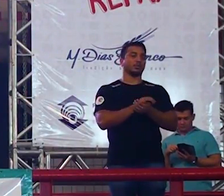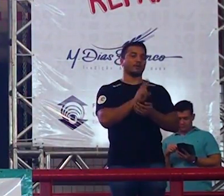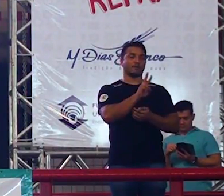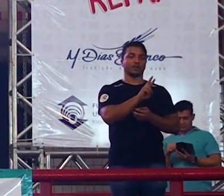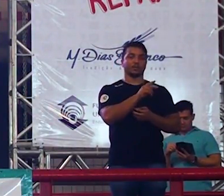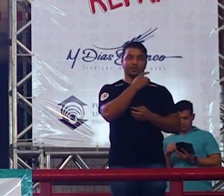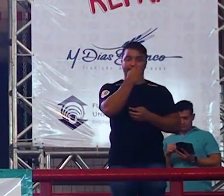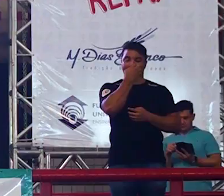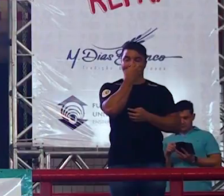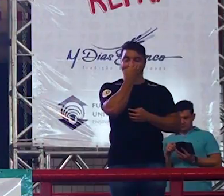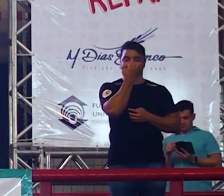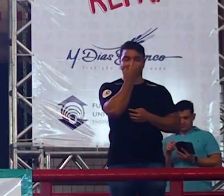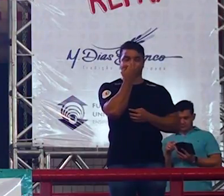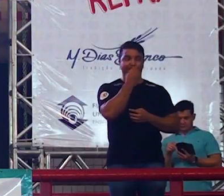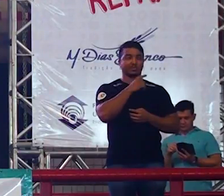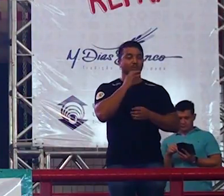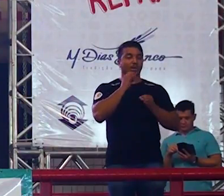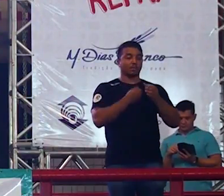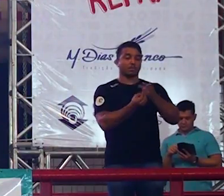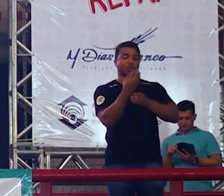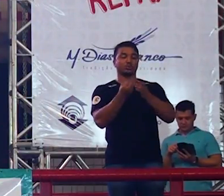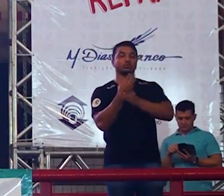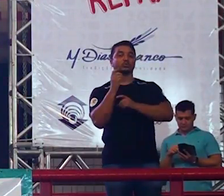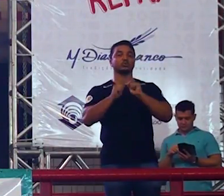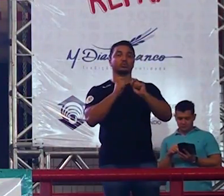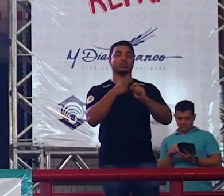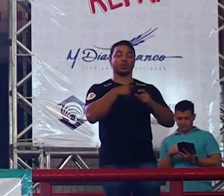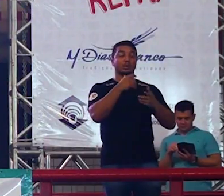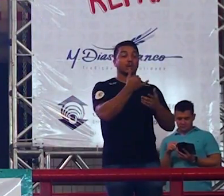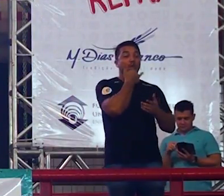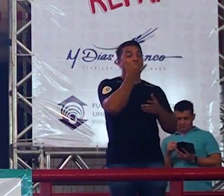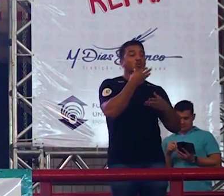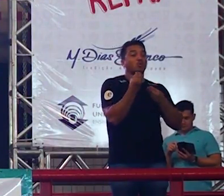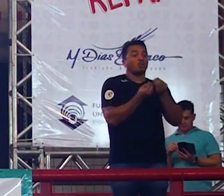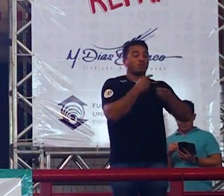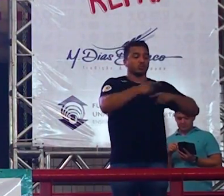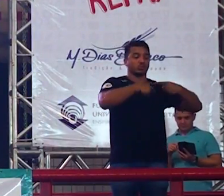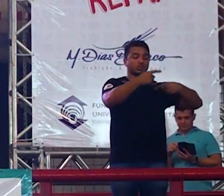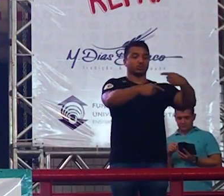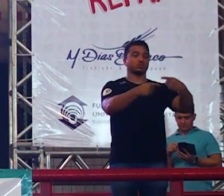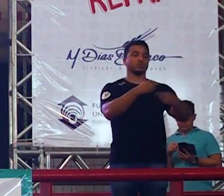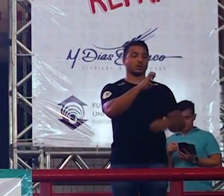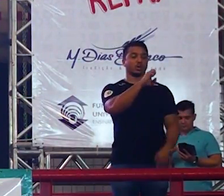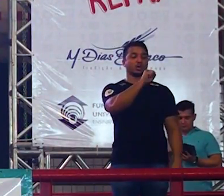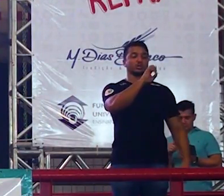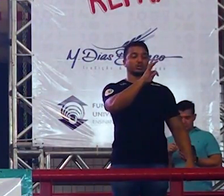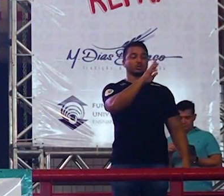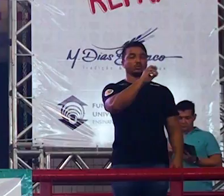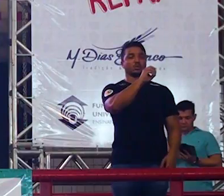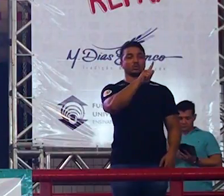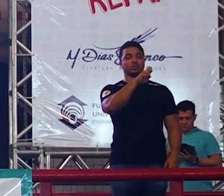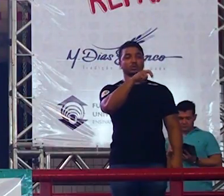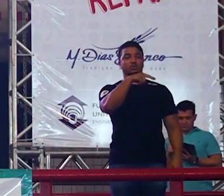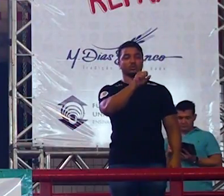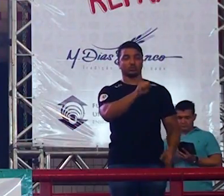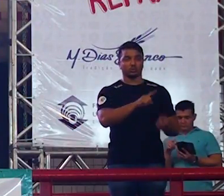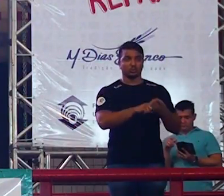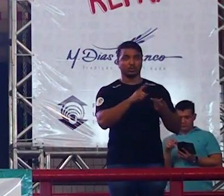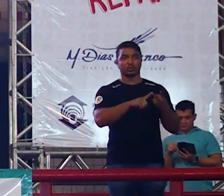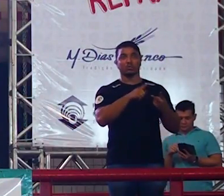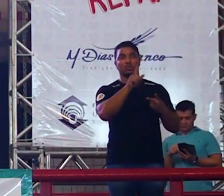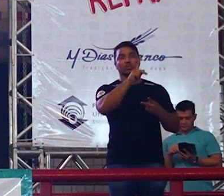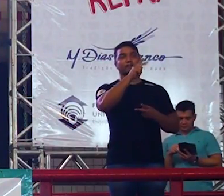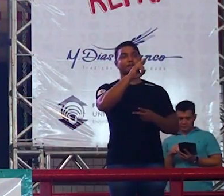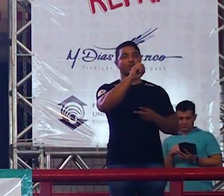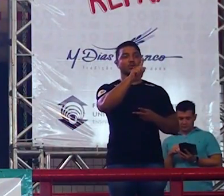ovócitos e também vai produzir, dependendo do ciclo, quem? Os estrógenos e a progesterona, tá certo? No caso